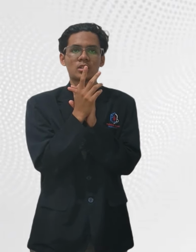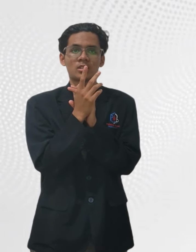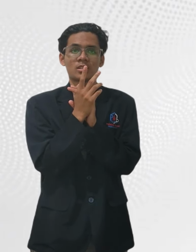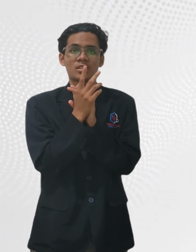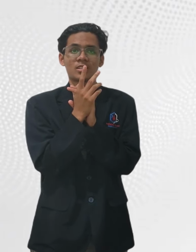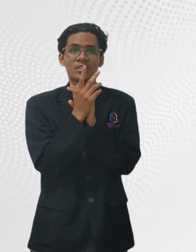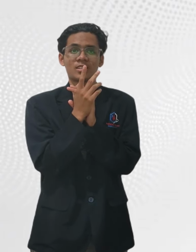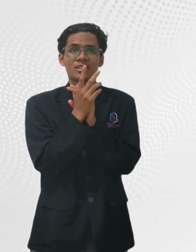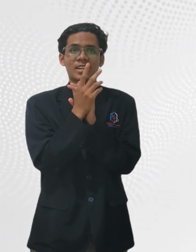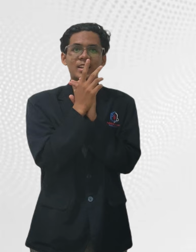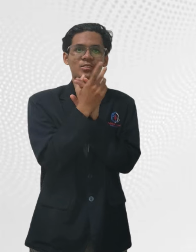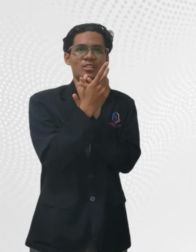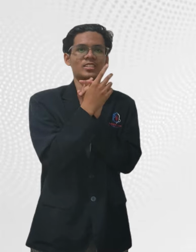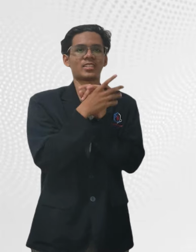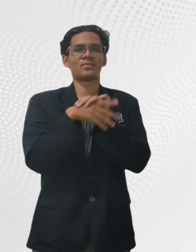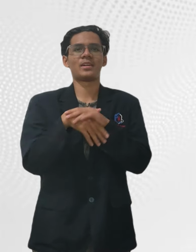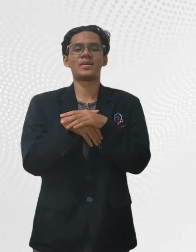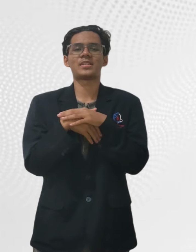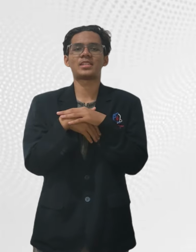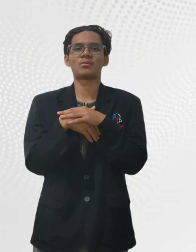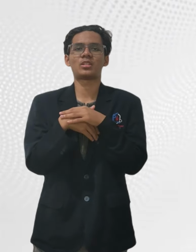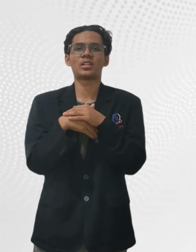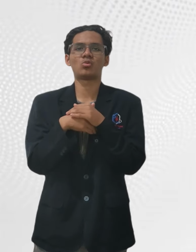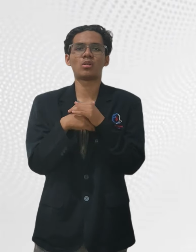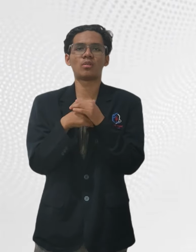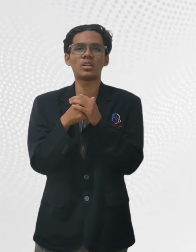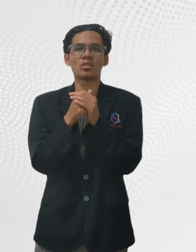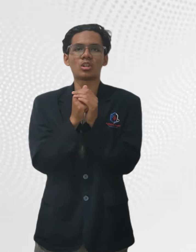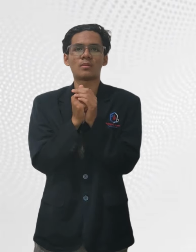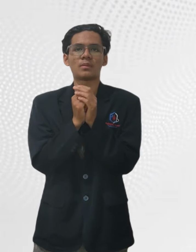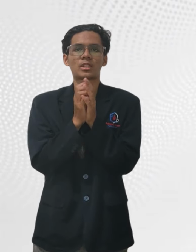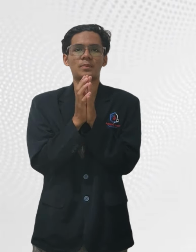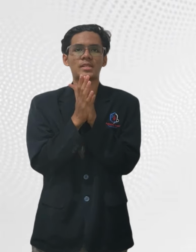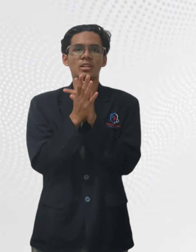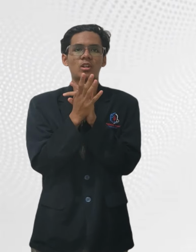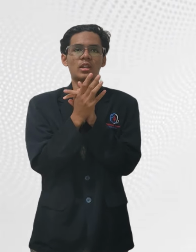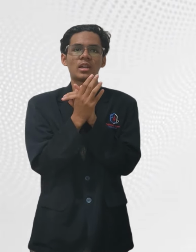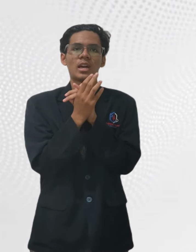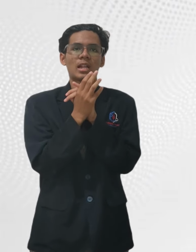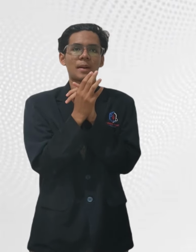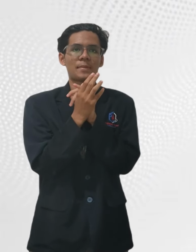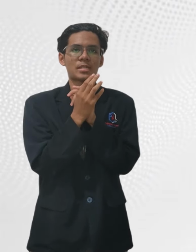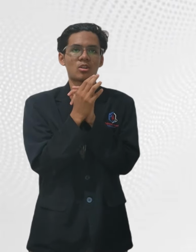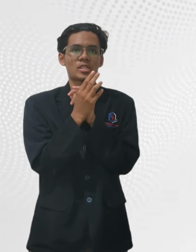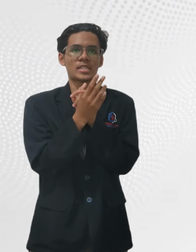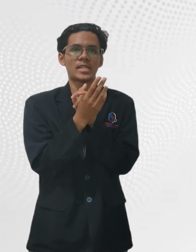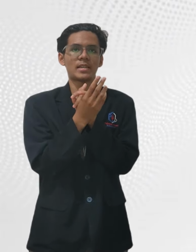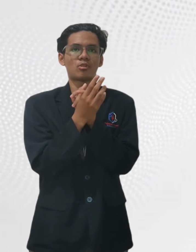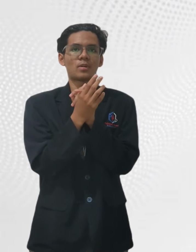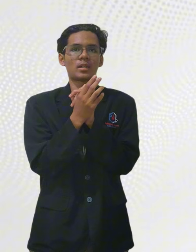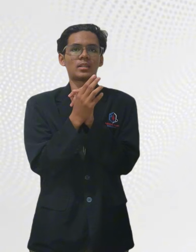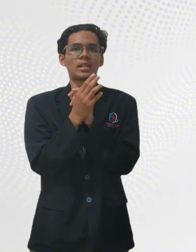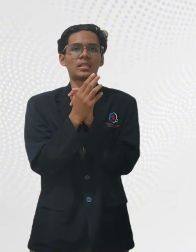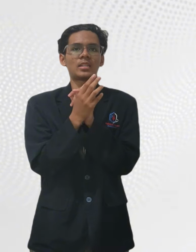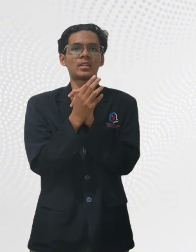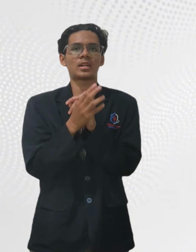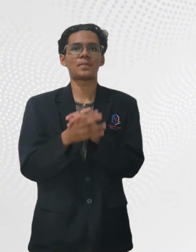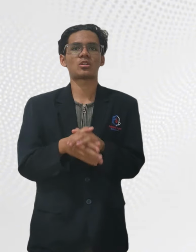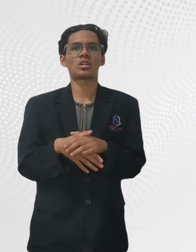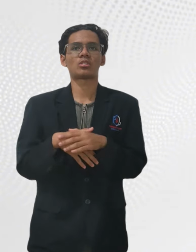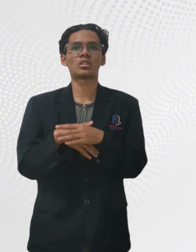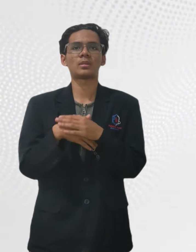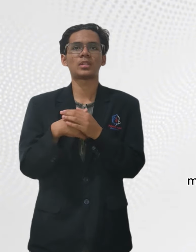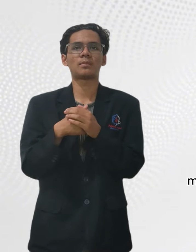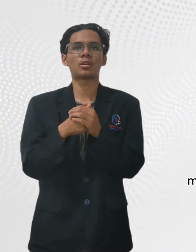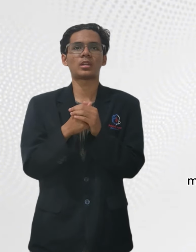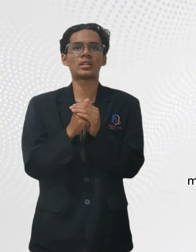kapasitor elektrolit yang biasa terbuat dari dua foil logam yang terpisah oleh lapisan oksida yang merupakan dieletrik.